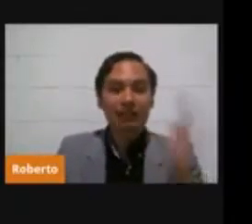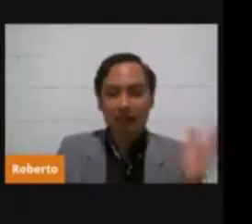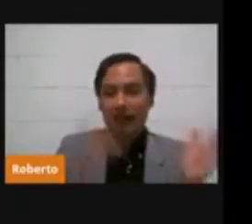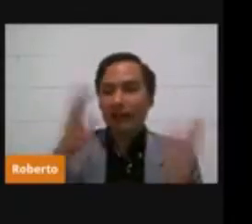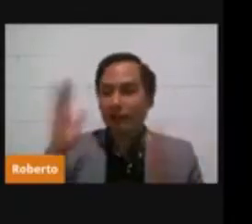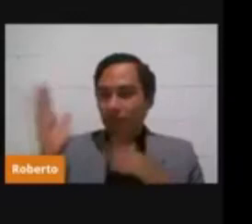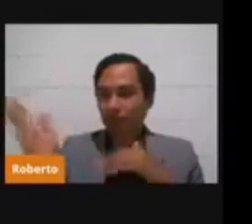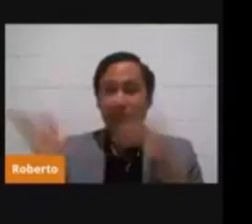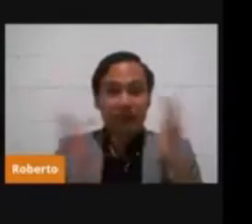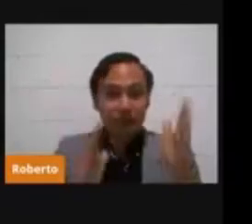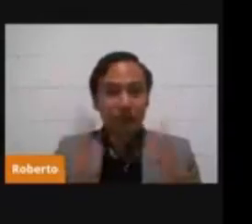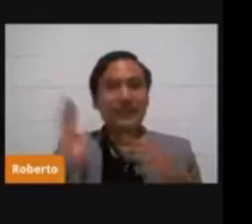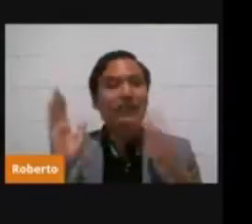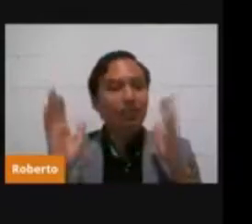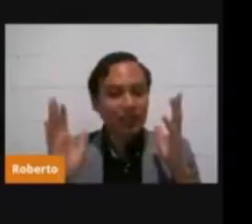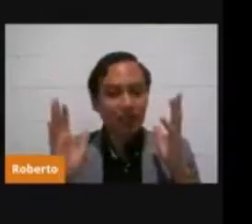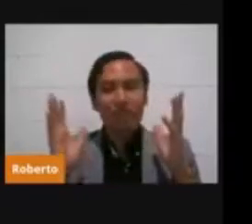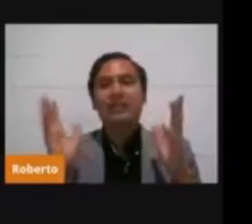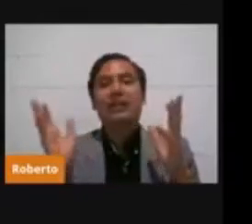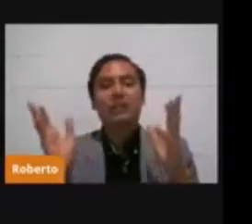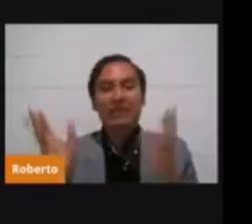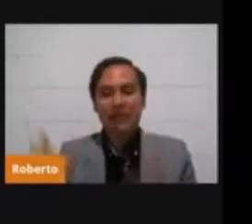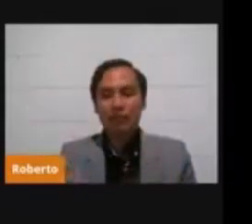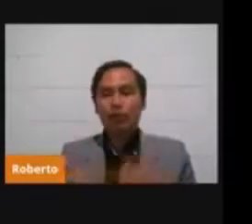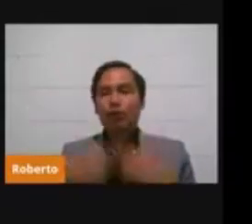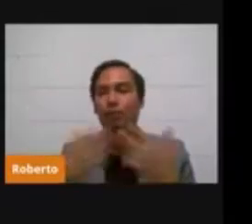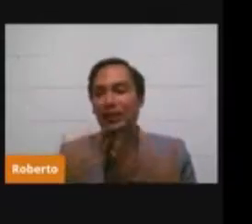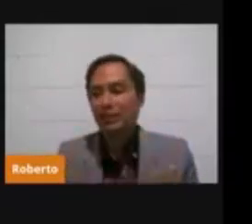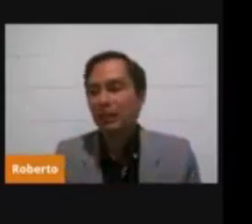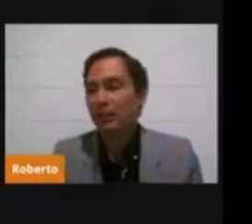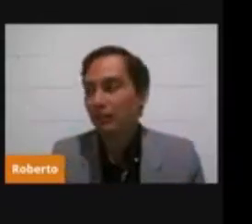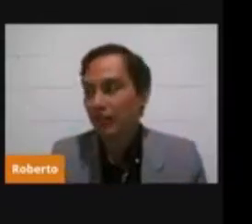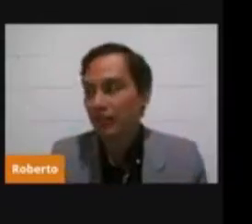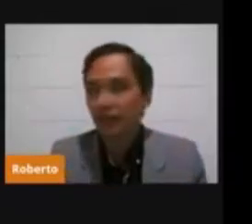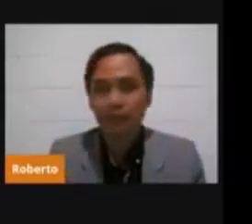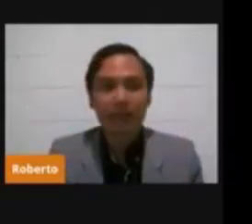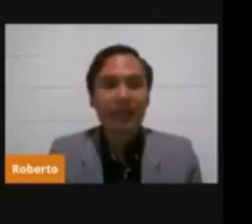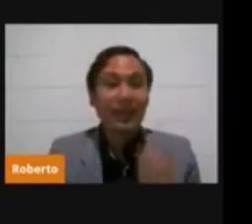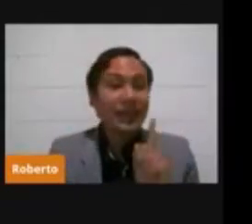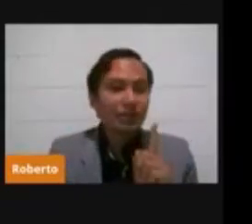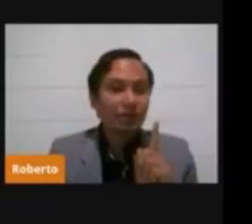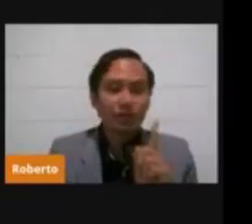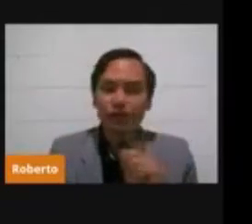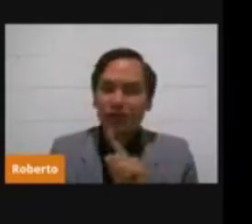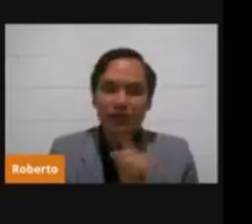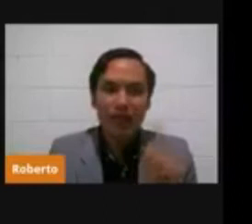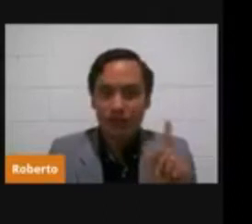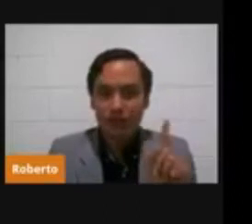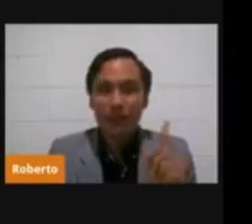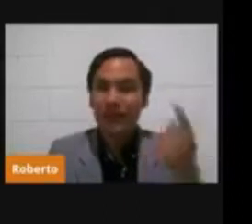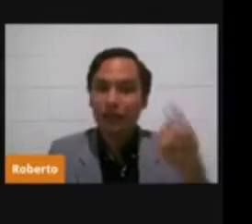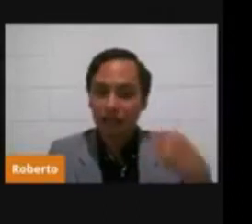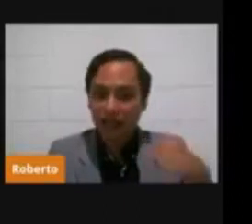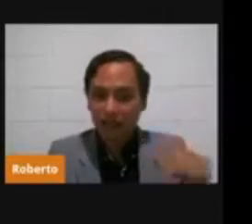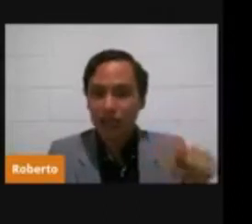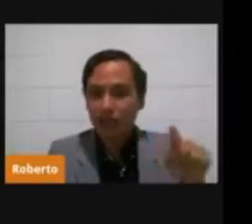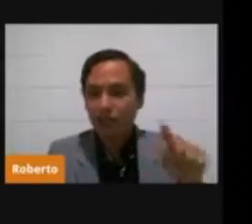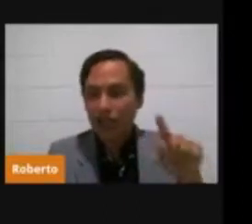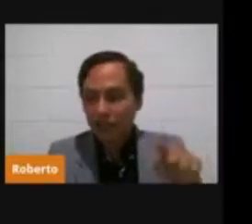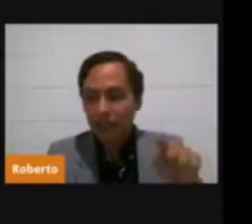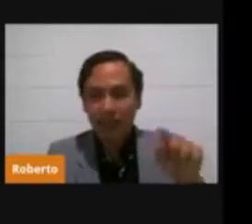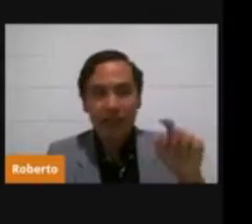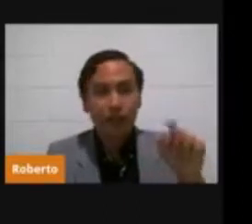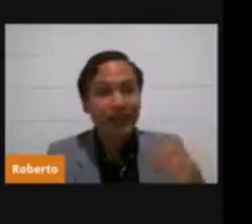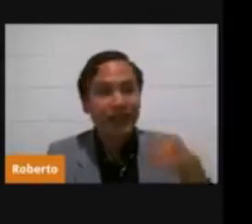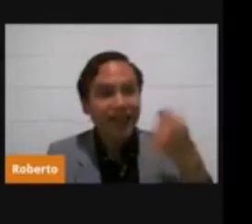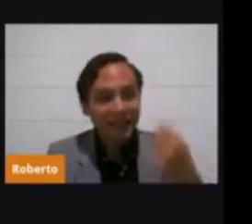hay partidos políticos y eso demuestra que pensamos completamente diferente. Eso no es malo, muy al contrario, sino